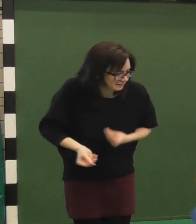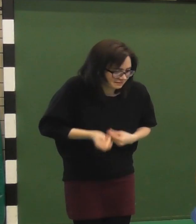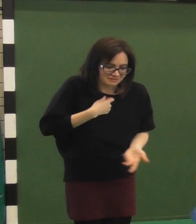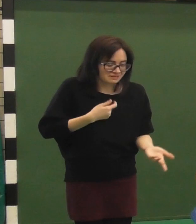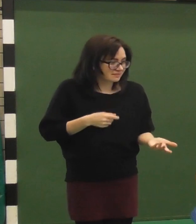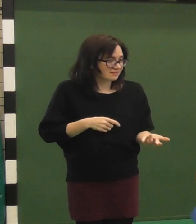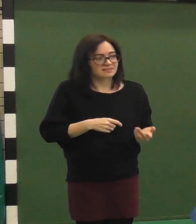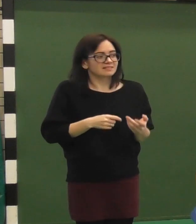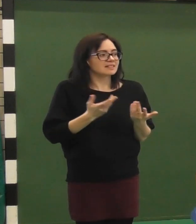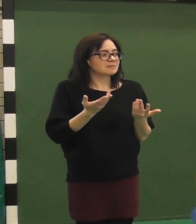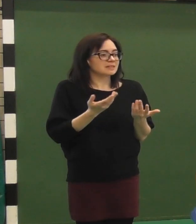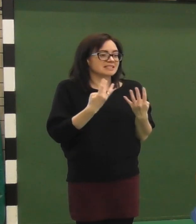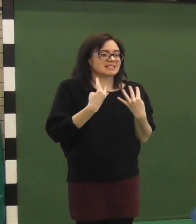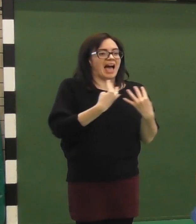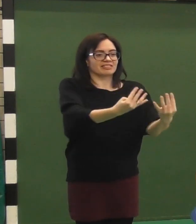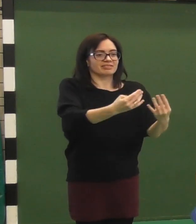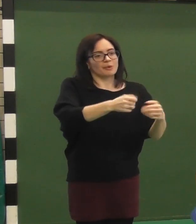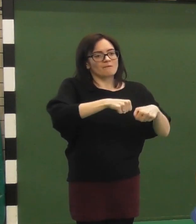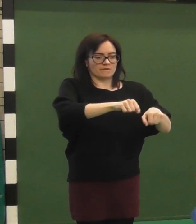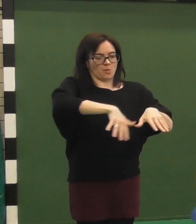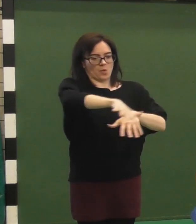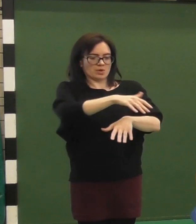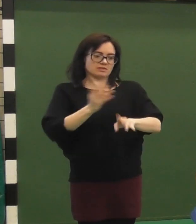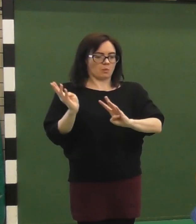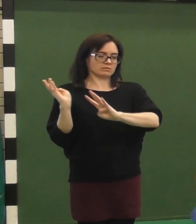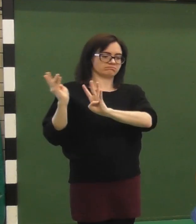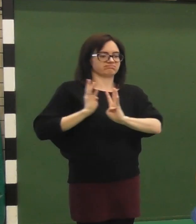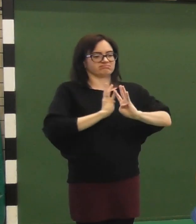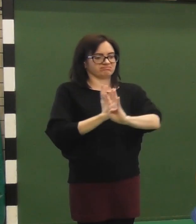Szántóföldekre vittek, mert először úgy volt, hogy a